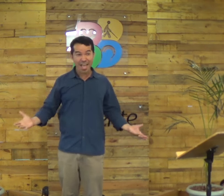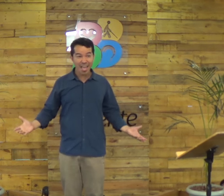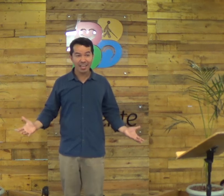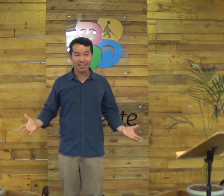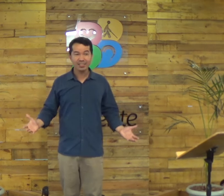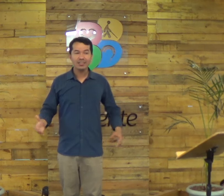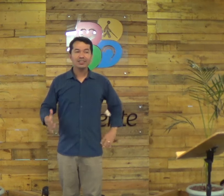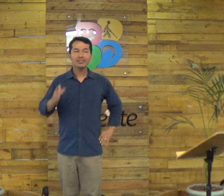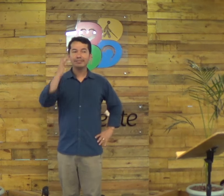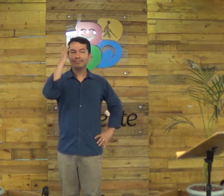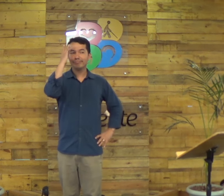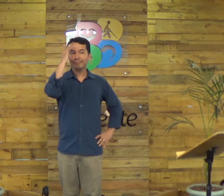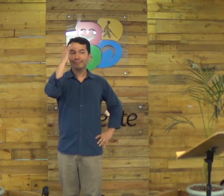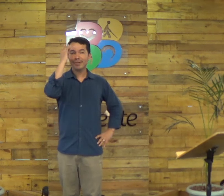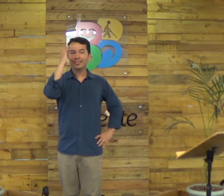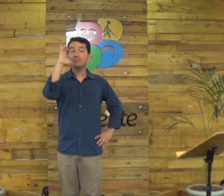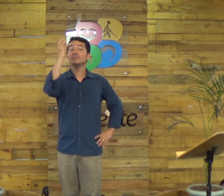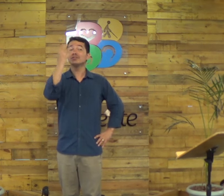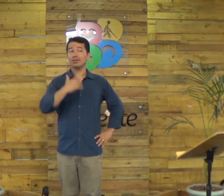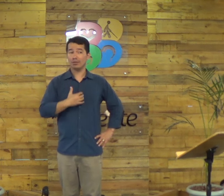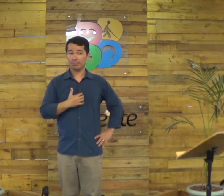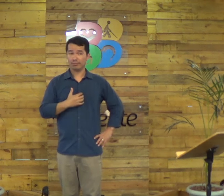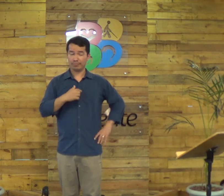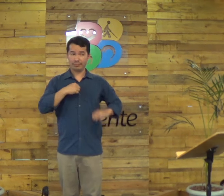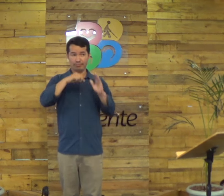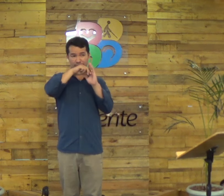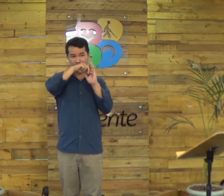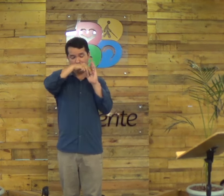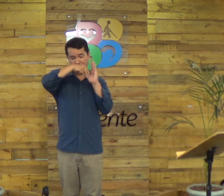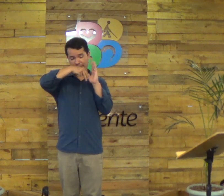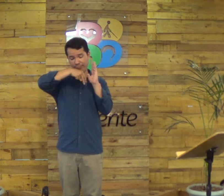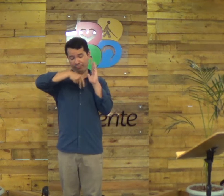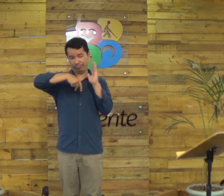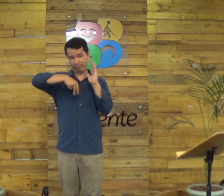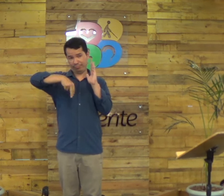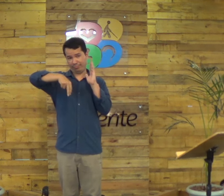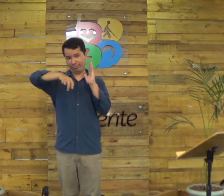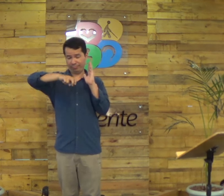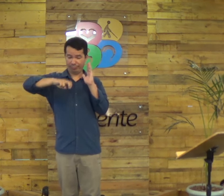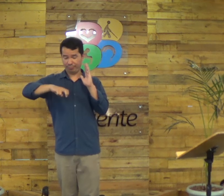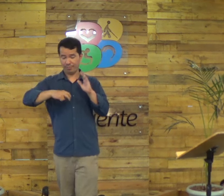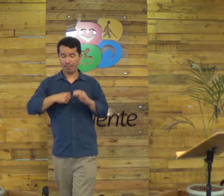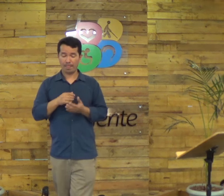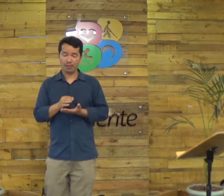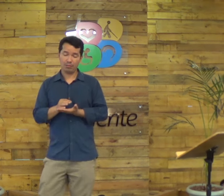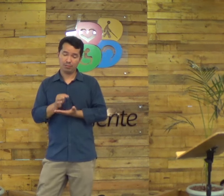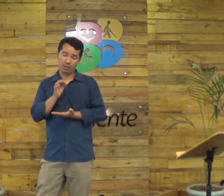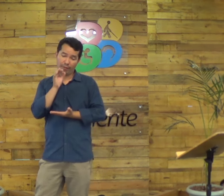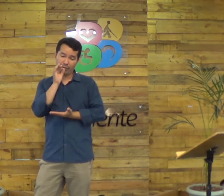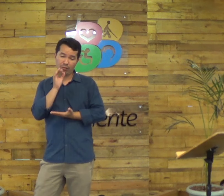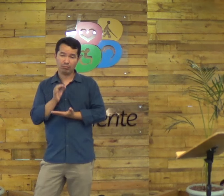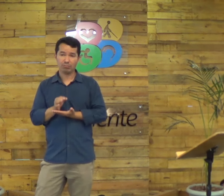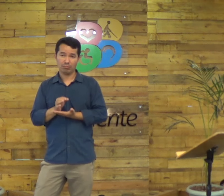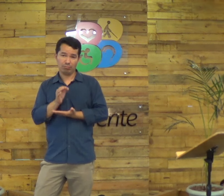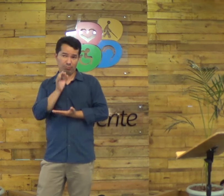porque aqui no Pará, não tem surdo, o que eu vou fazer? e amanhã, o vai acontecer? no dia seguinte, fui tomar um café,